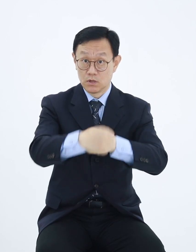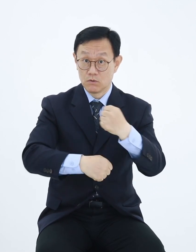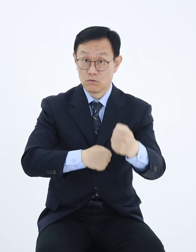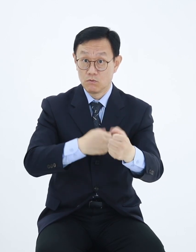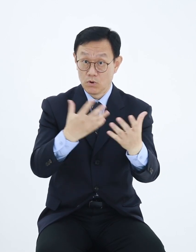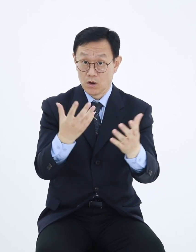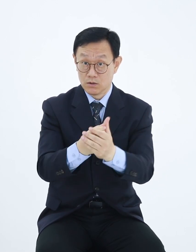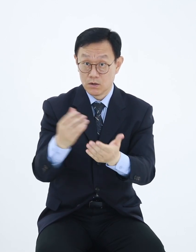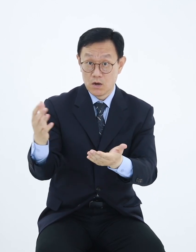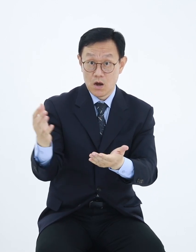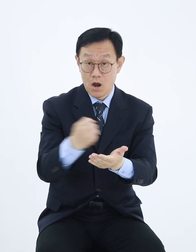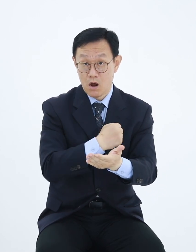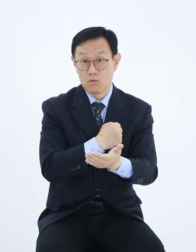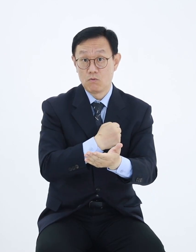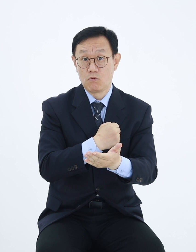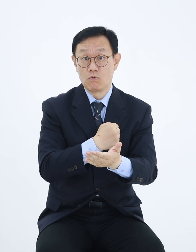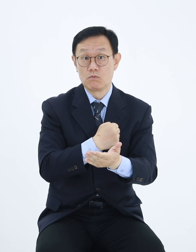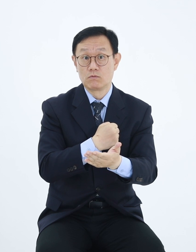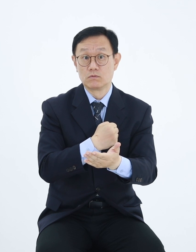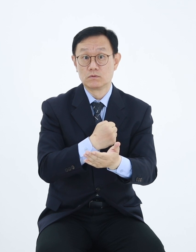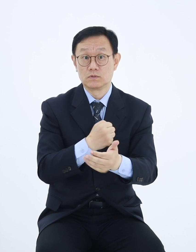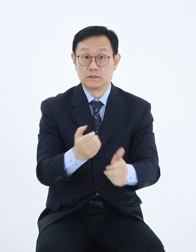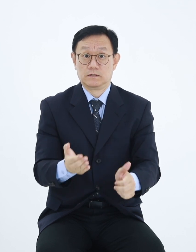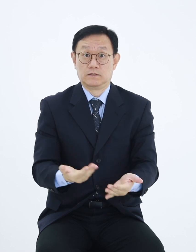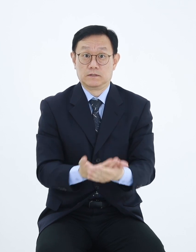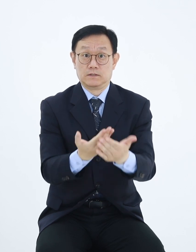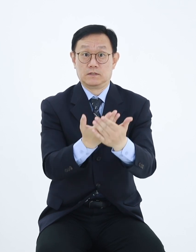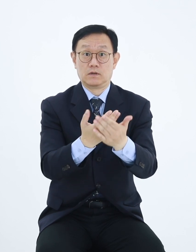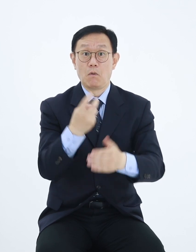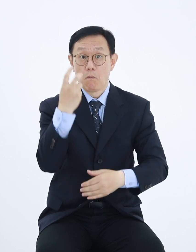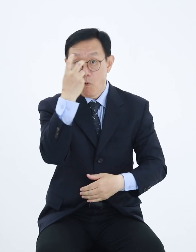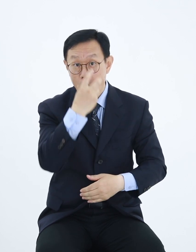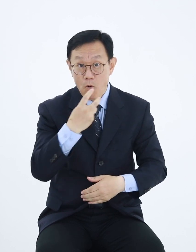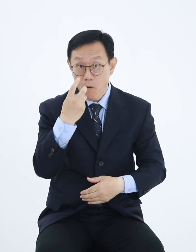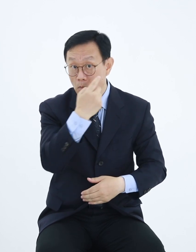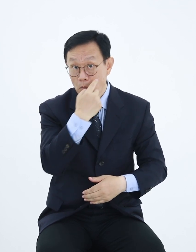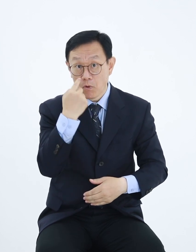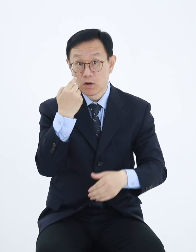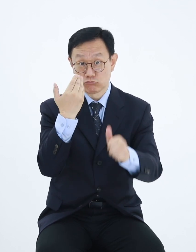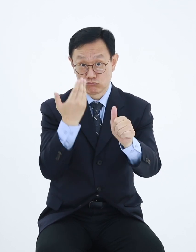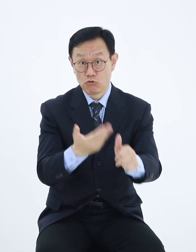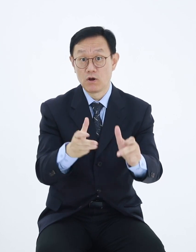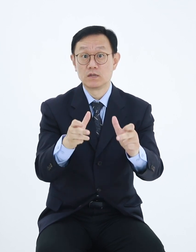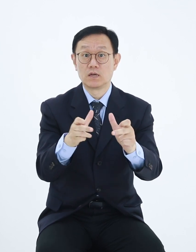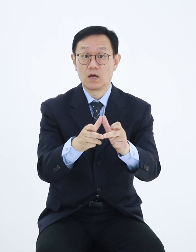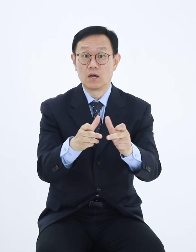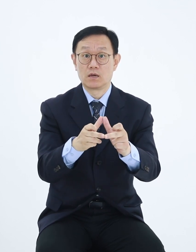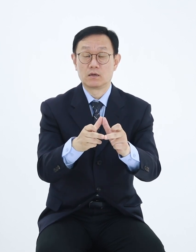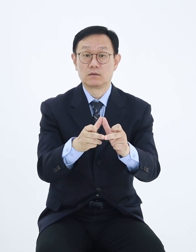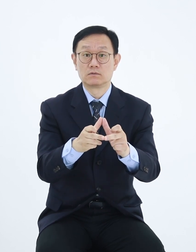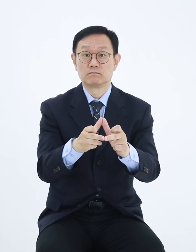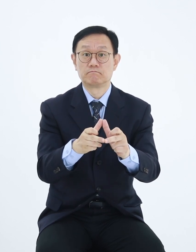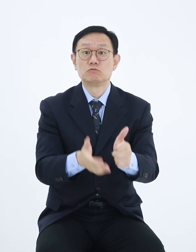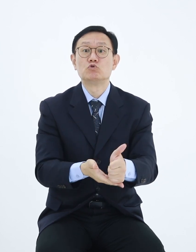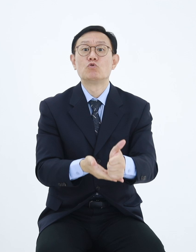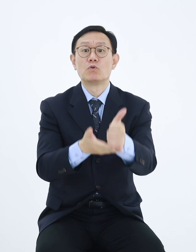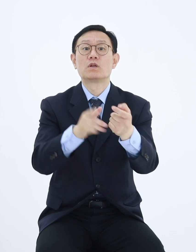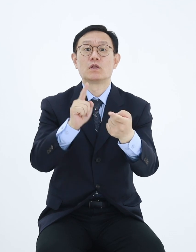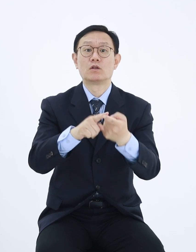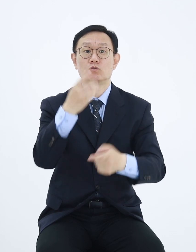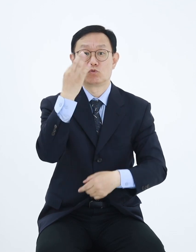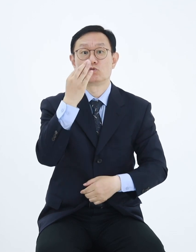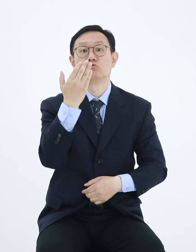완전하고 동등하게 향유하도록 증진, 보호 및 보장하고 장애인의 천보적 존엄성에 대한